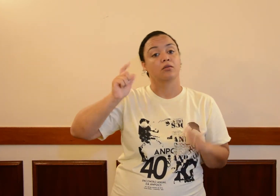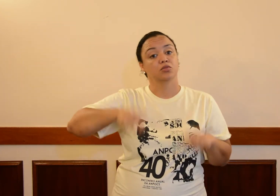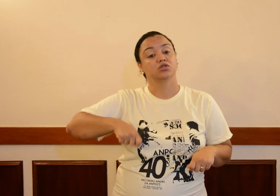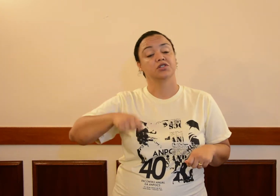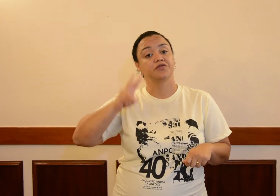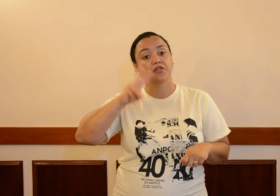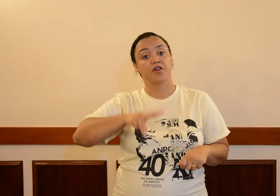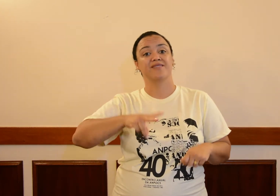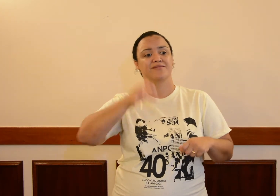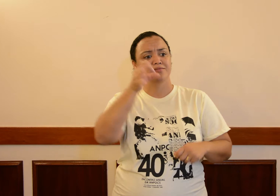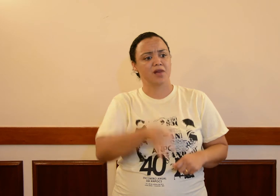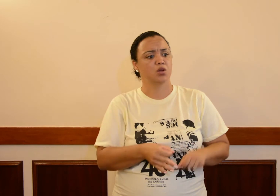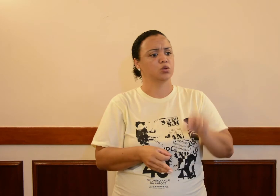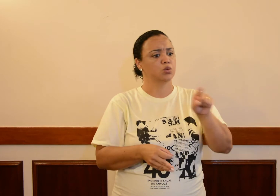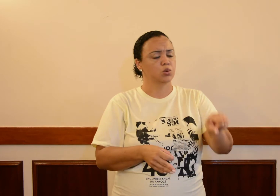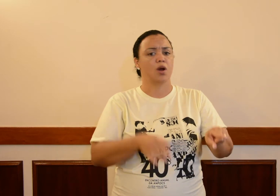possa dizer que alguém está no espectro.